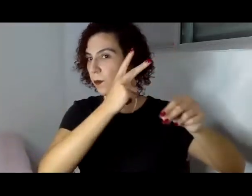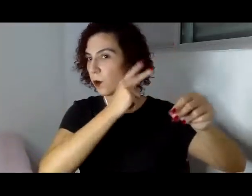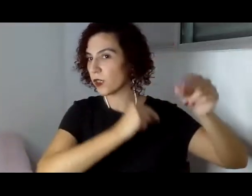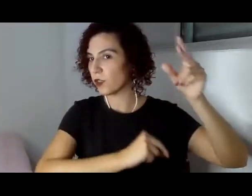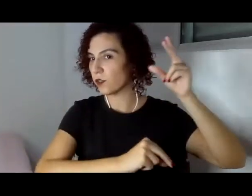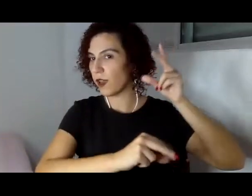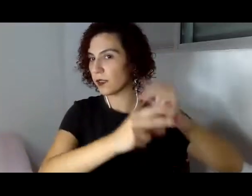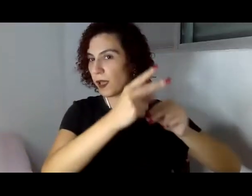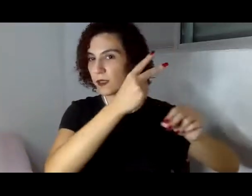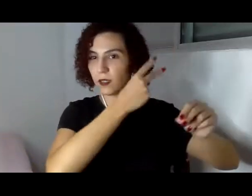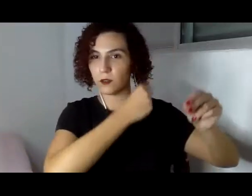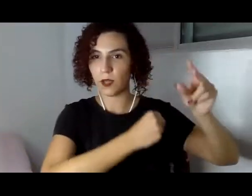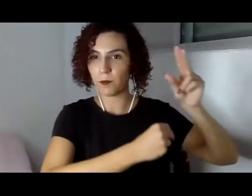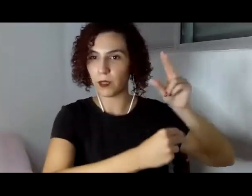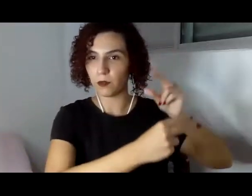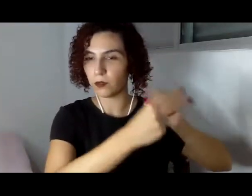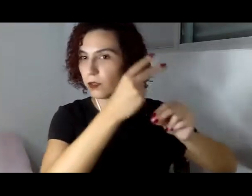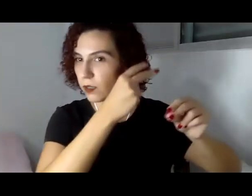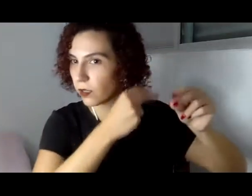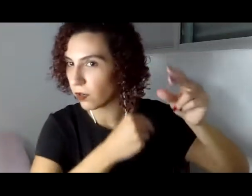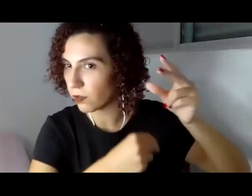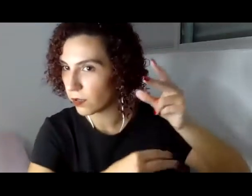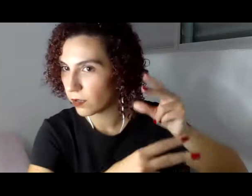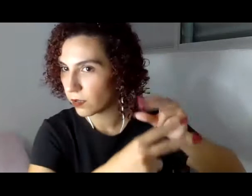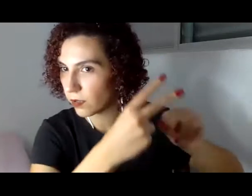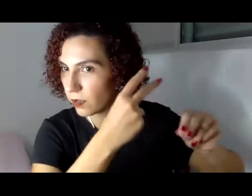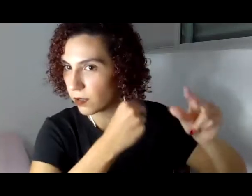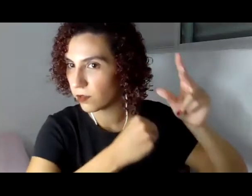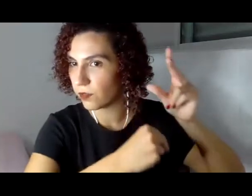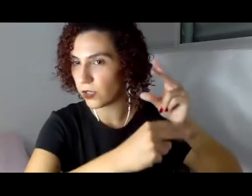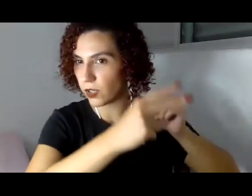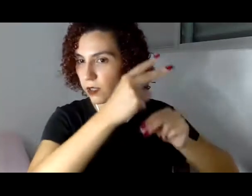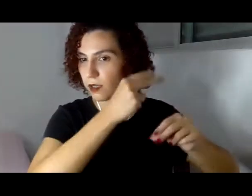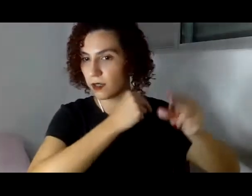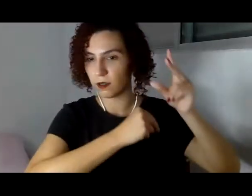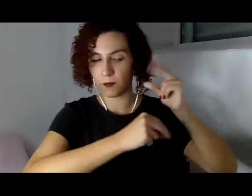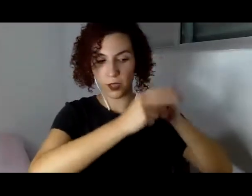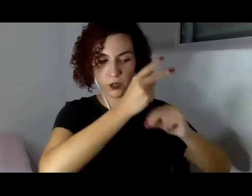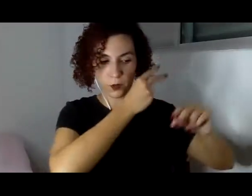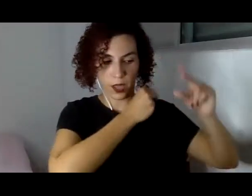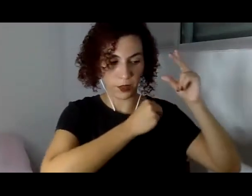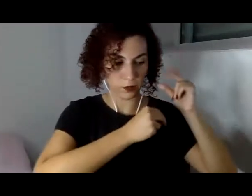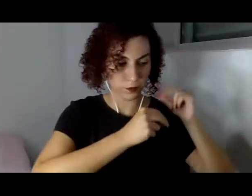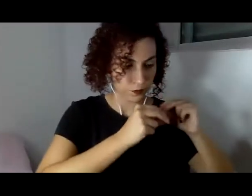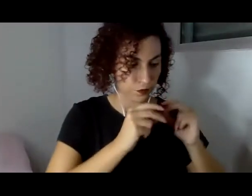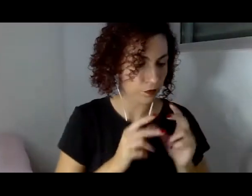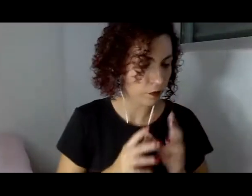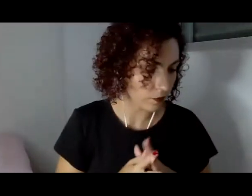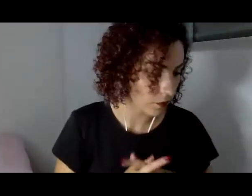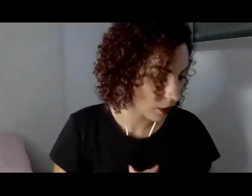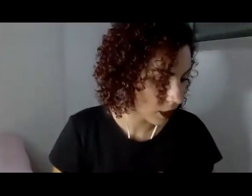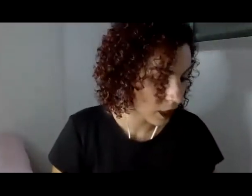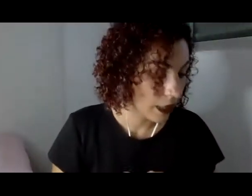vai, como se a gente estivesse passando no cabelo. Aqui, ó. Virgem. Penteando o cabelo.